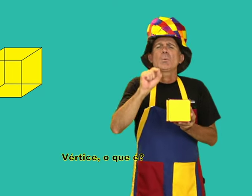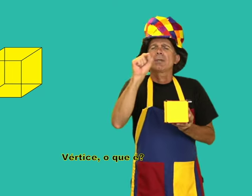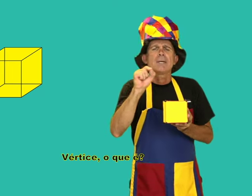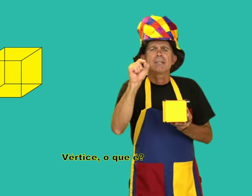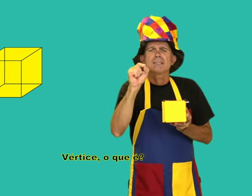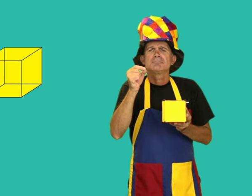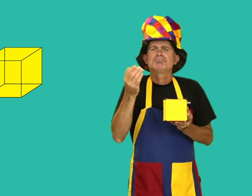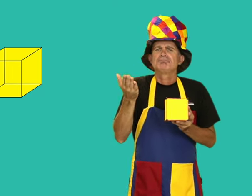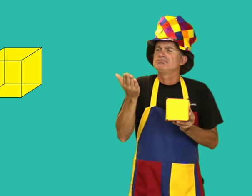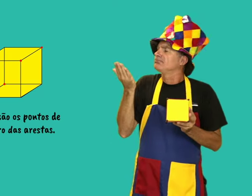o que é?